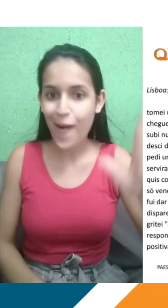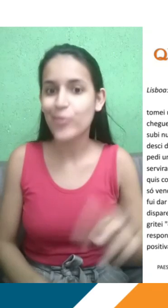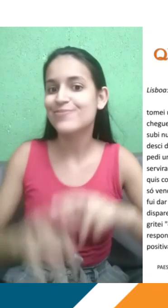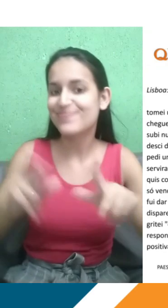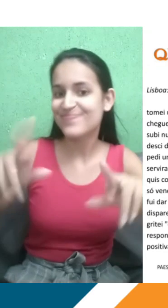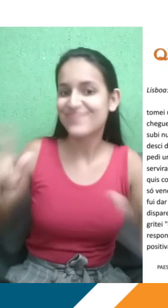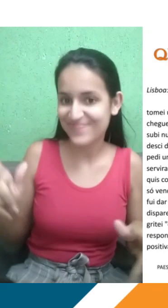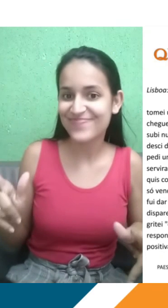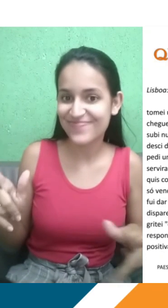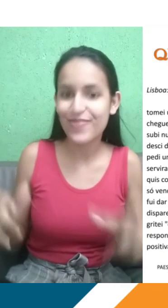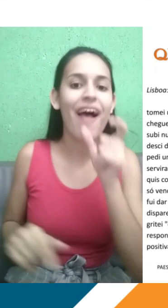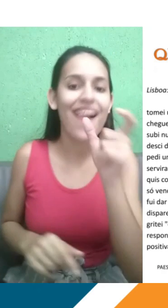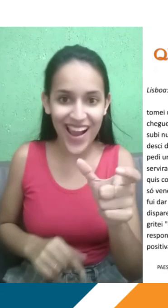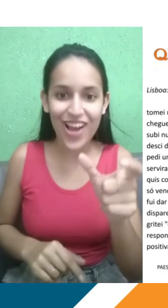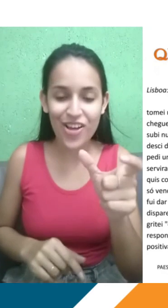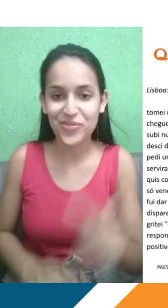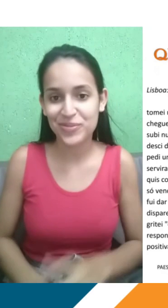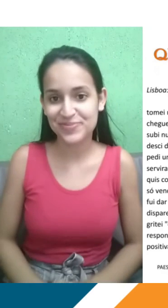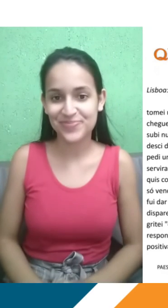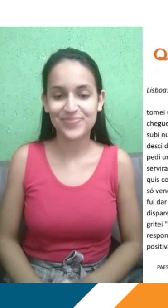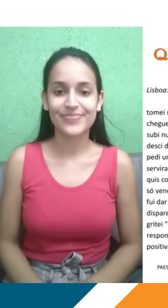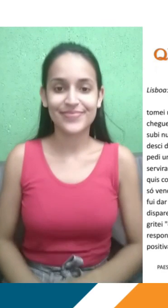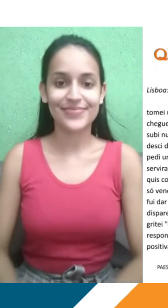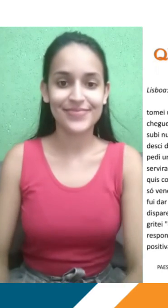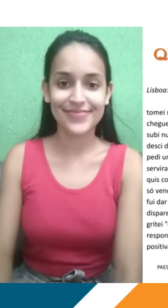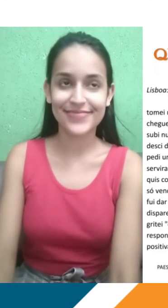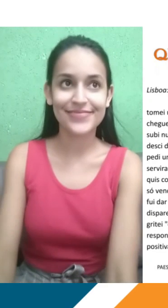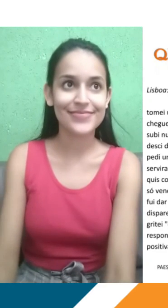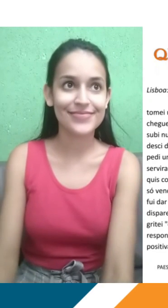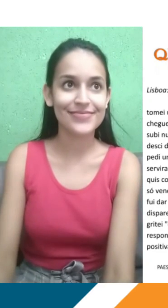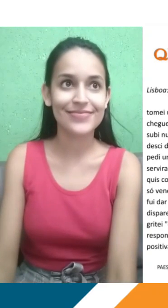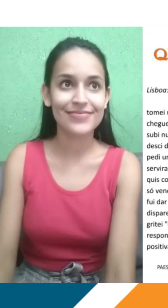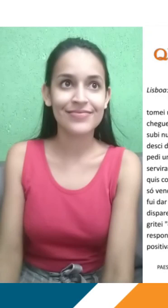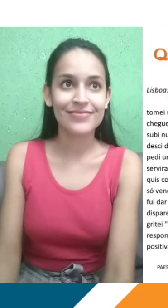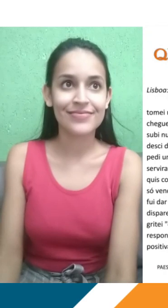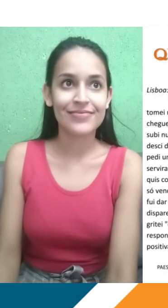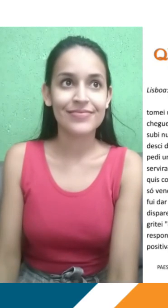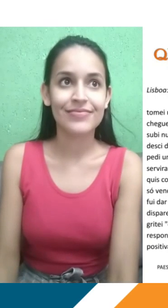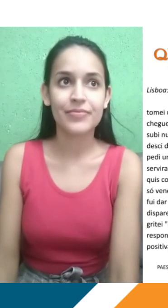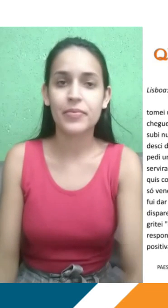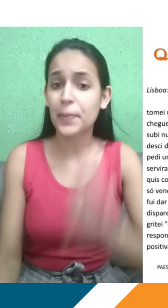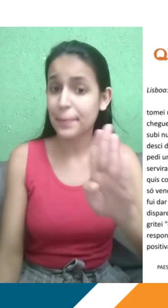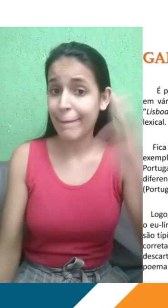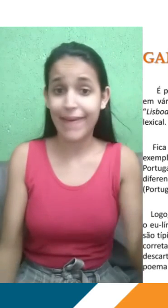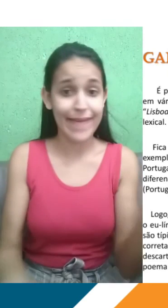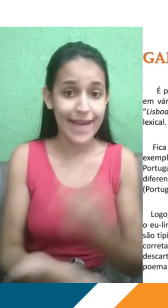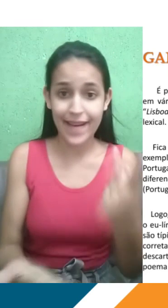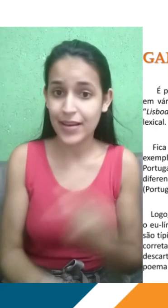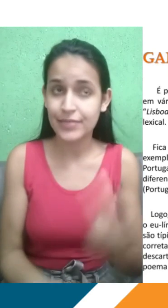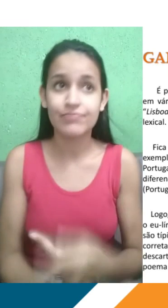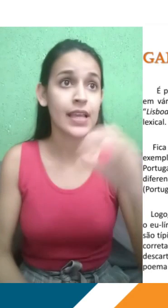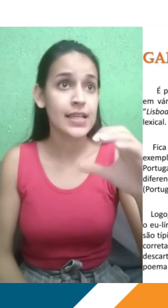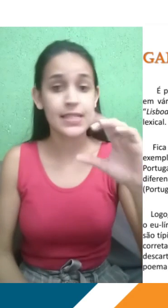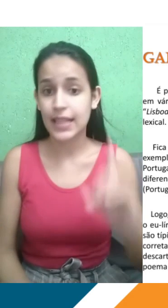faz qualquer defesa da língua falada em Portugal, o que nos permite também descartar a letra E. Gabarito